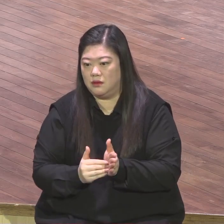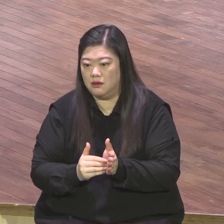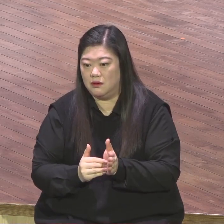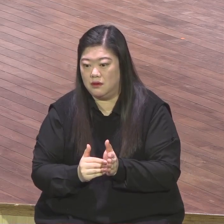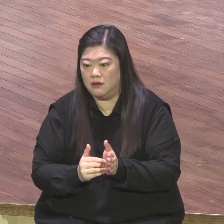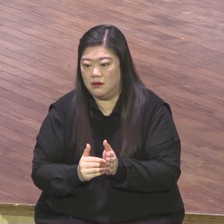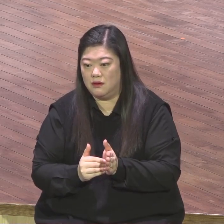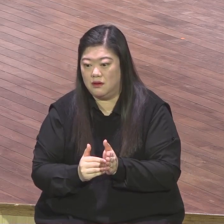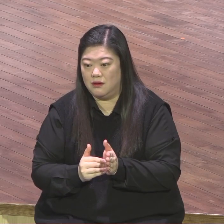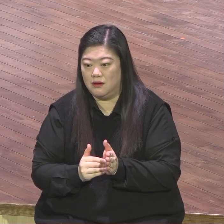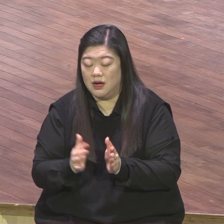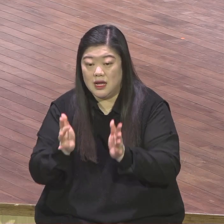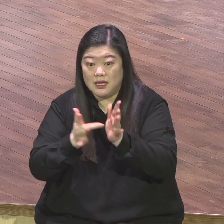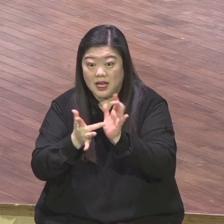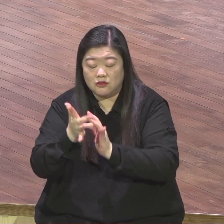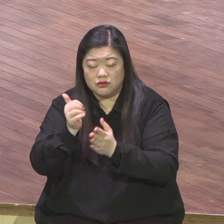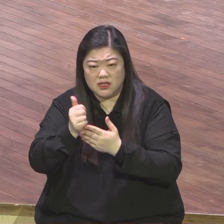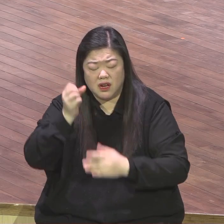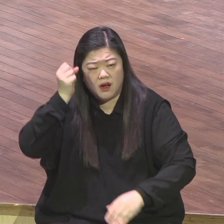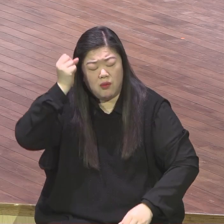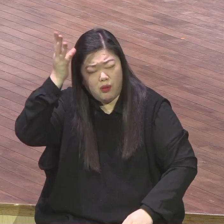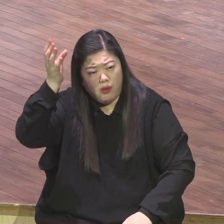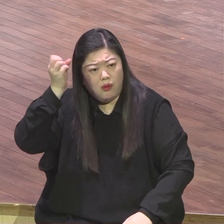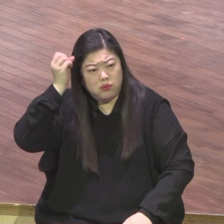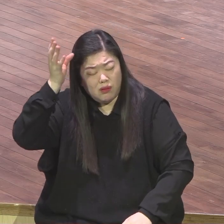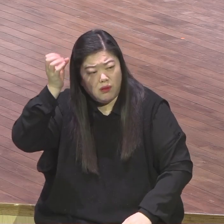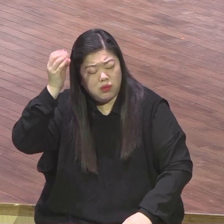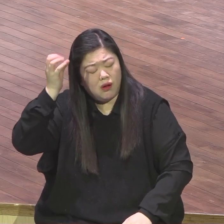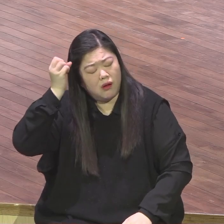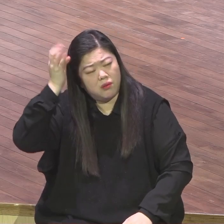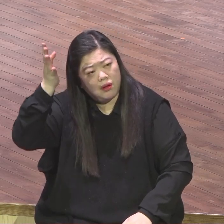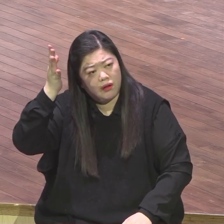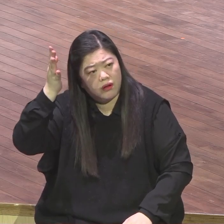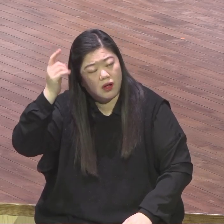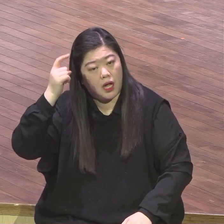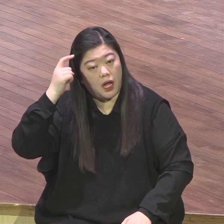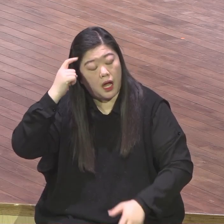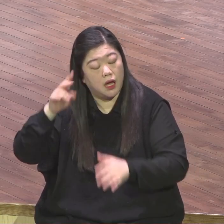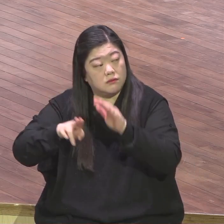5분 이상 예수님을 잊지 말자. 이 말이